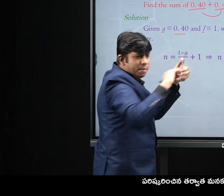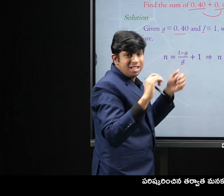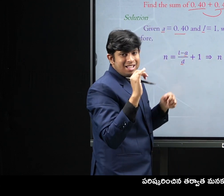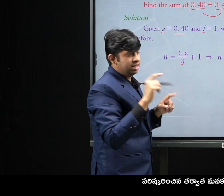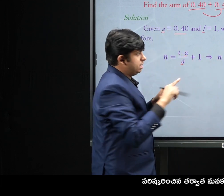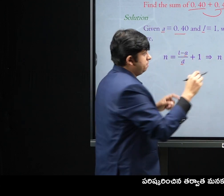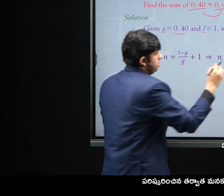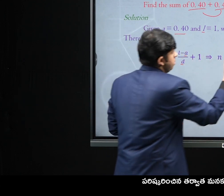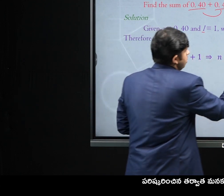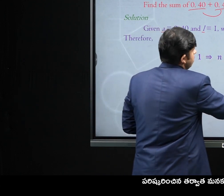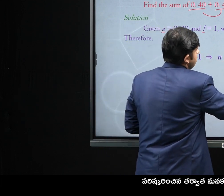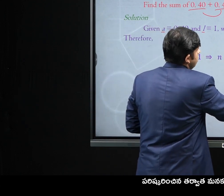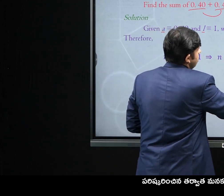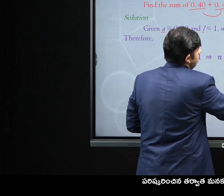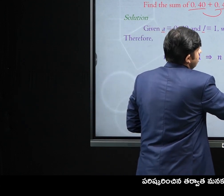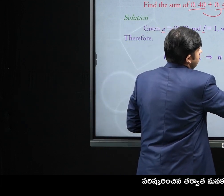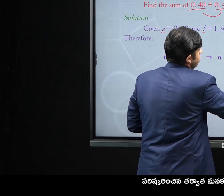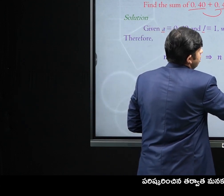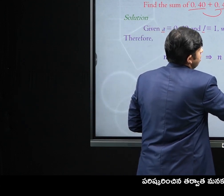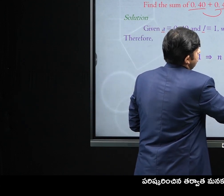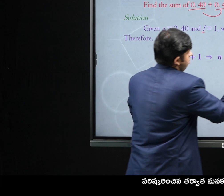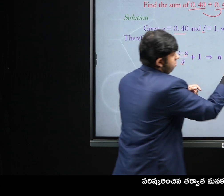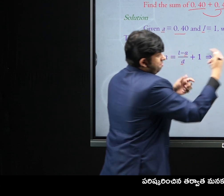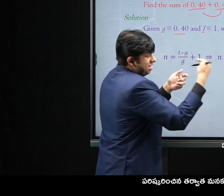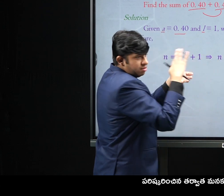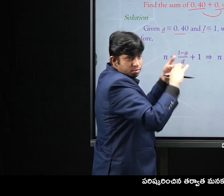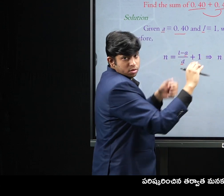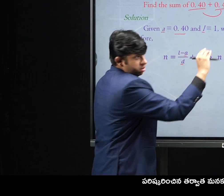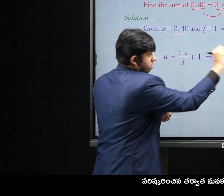పరిష్కరించిన తరువాత మనకు లభిస్తుంది n ఈజ్ ఈక్వల్ టు 21.